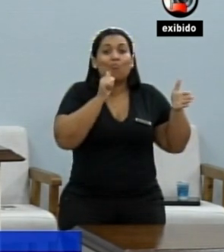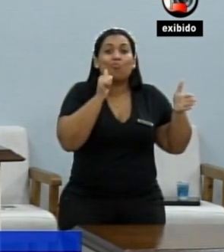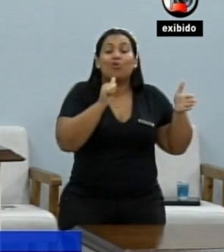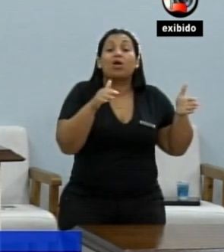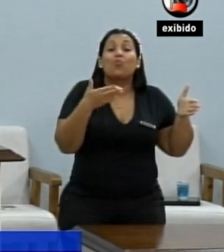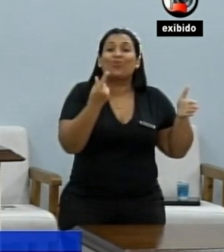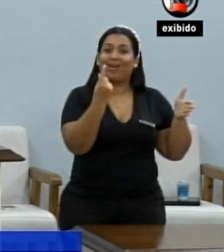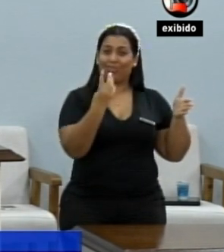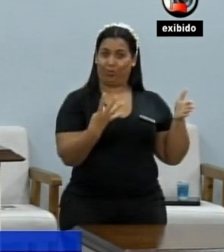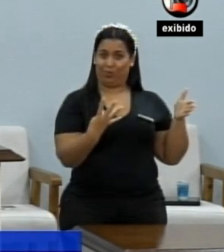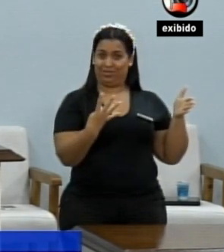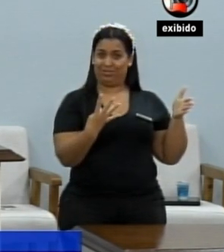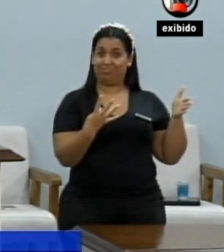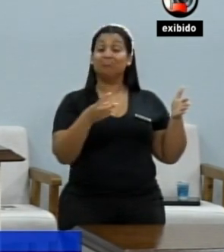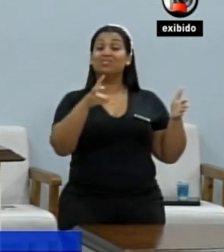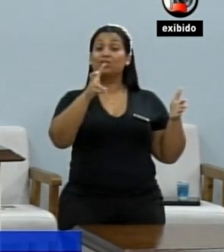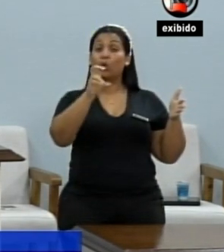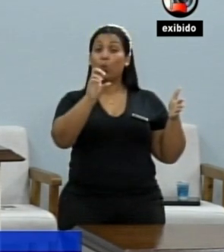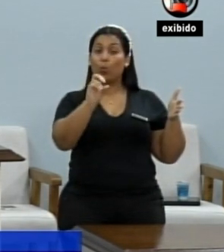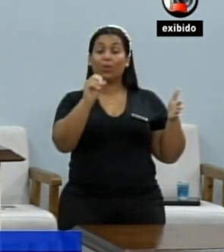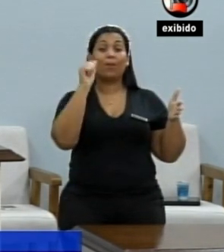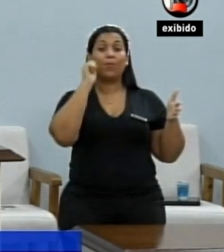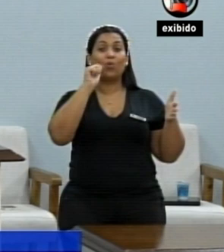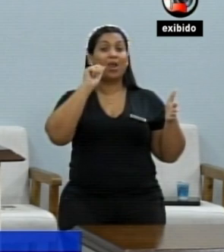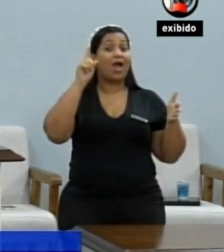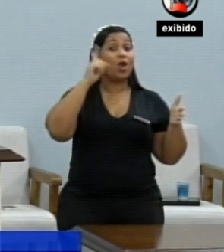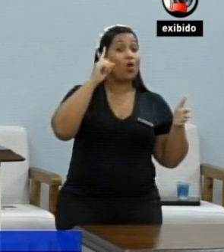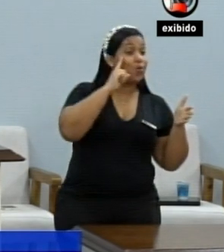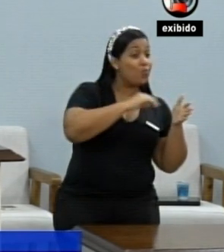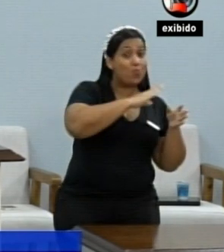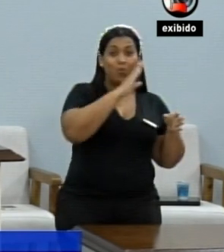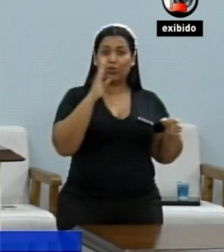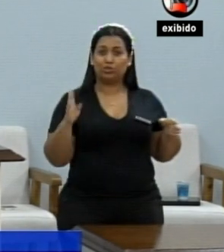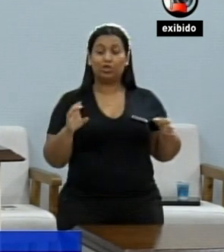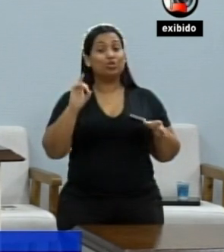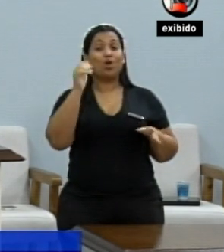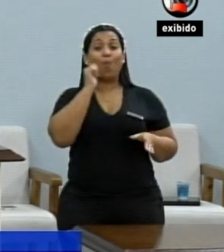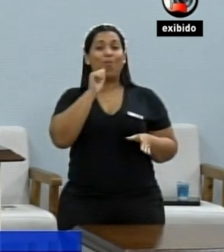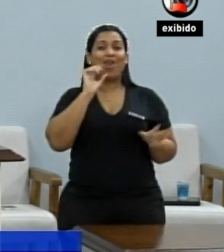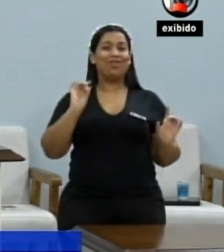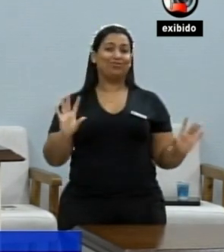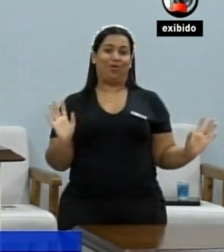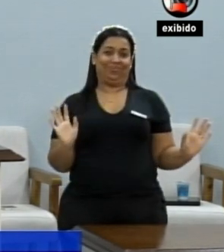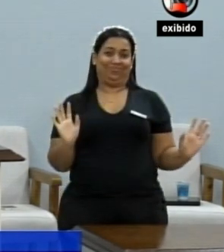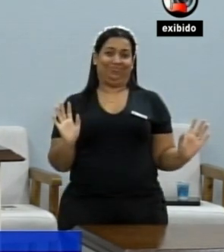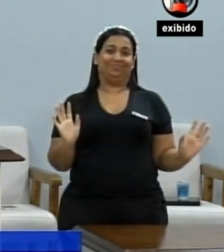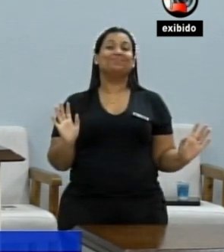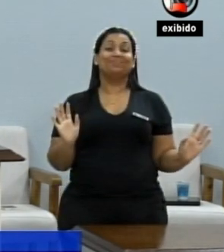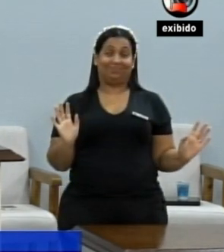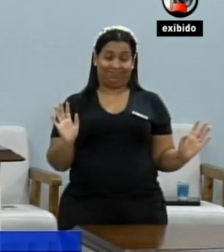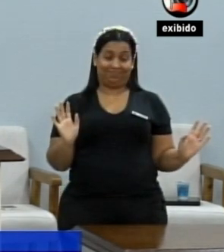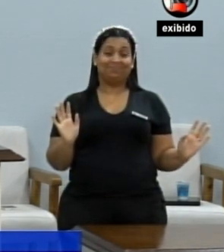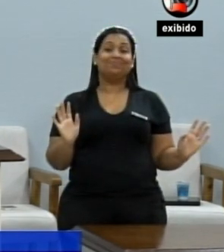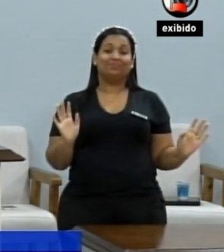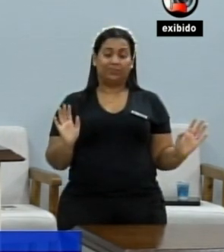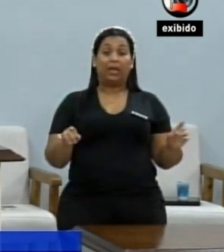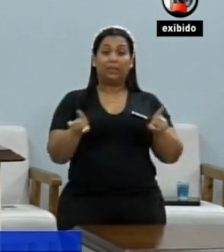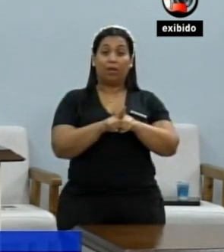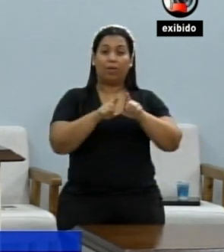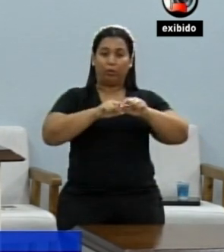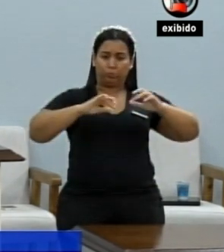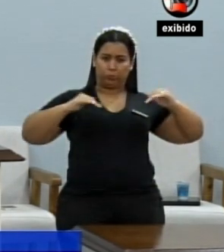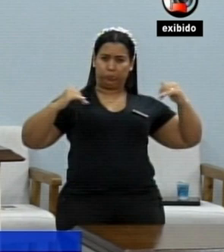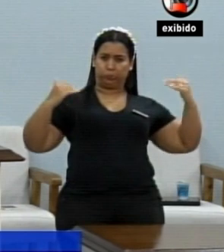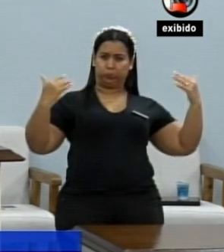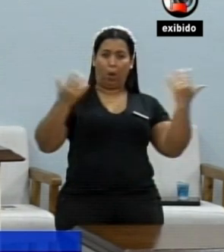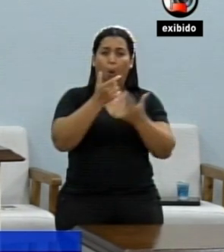mil mulheres foram violentadas por dia, pelo simples fato de serem mulheres. Isso é um estádio de futebol